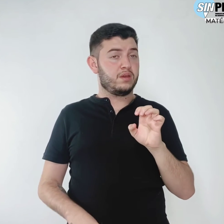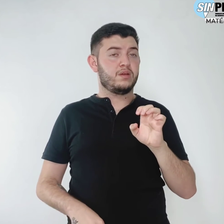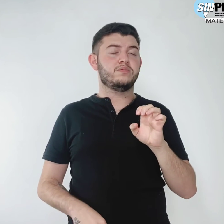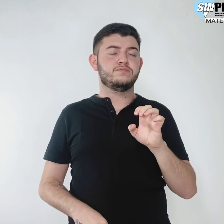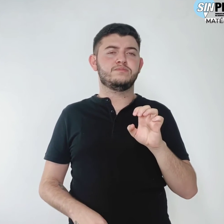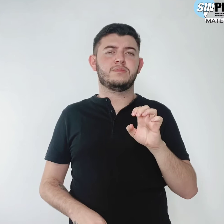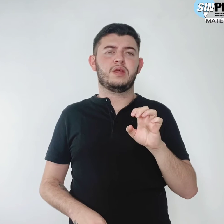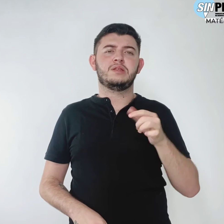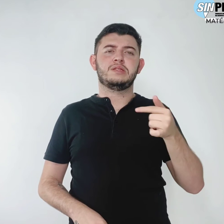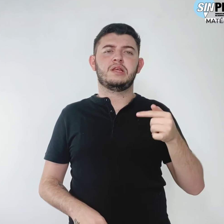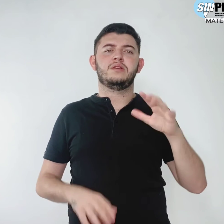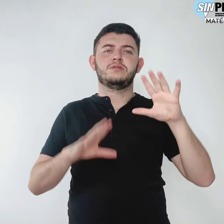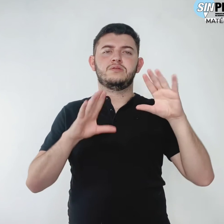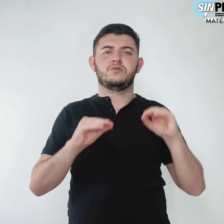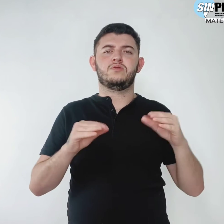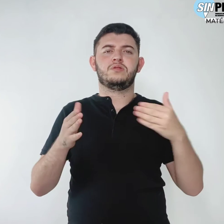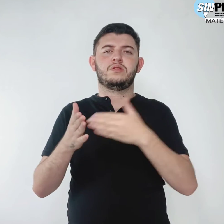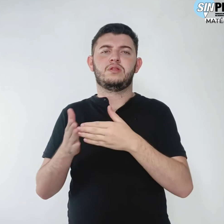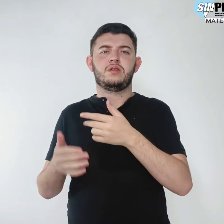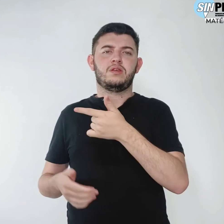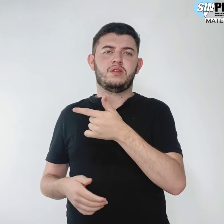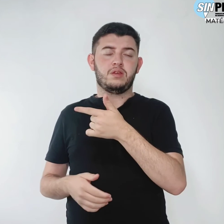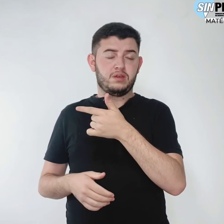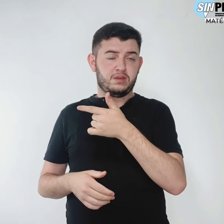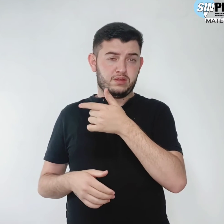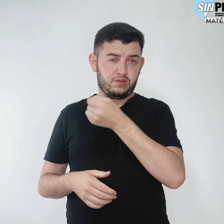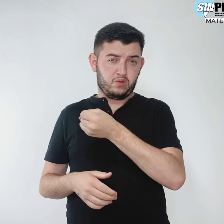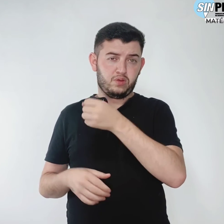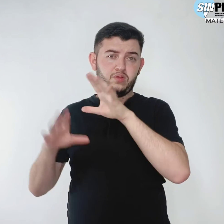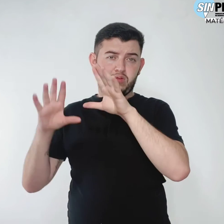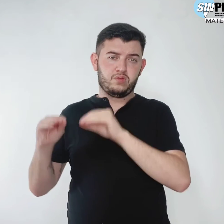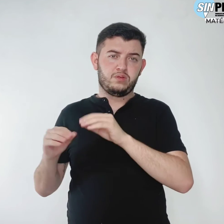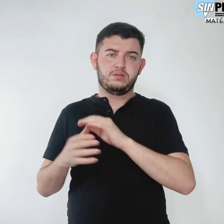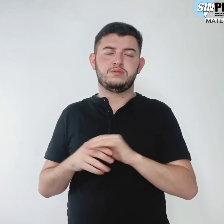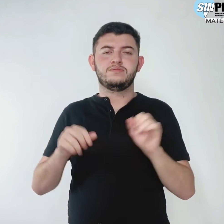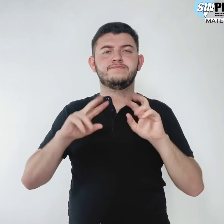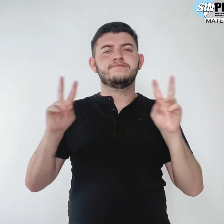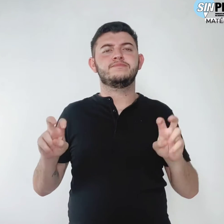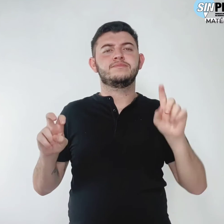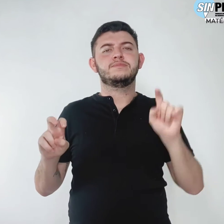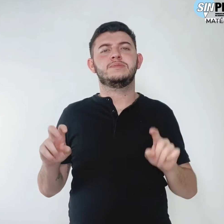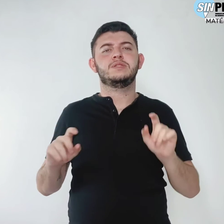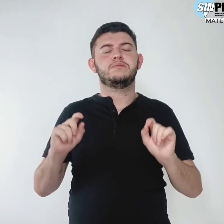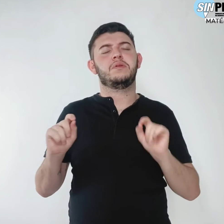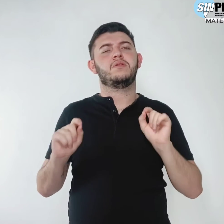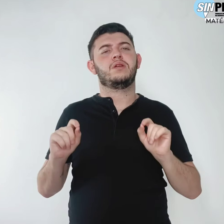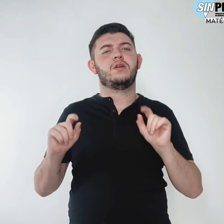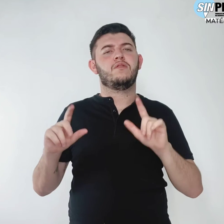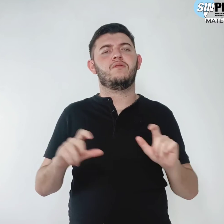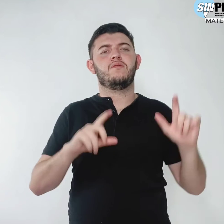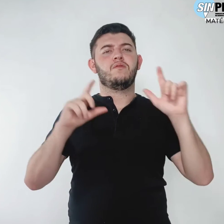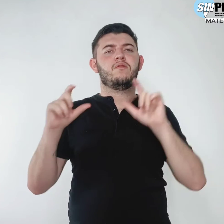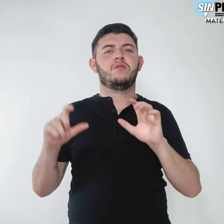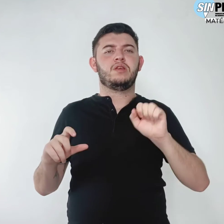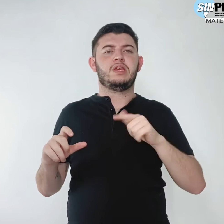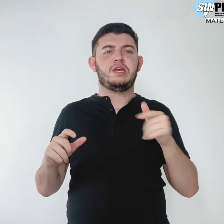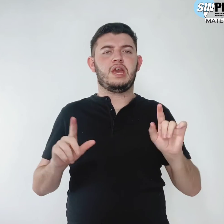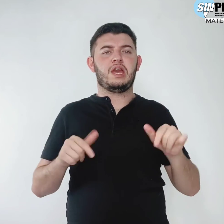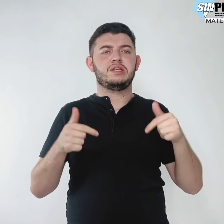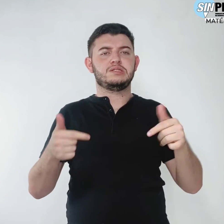19h às 20h, sobre as imagens e ações do dia. Exibições